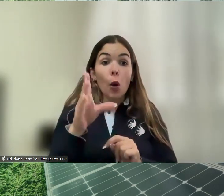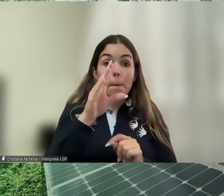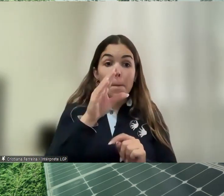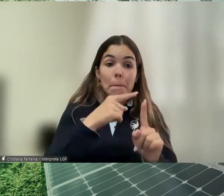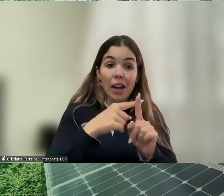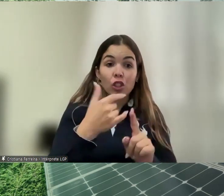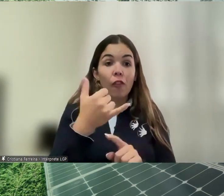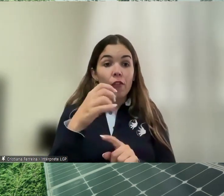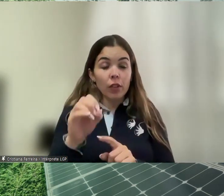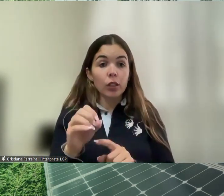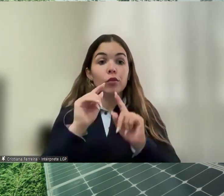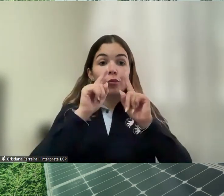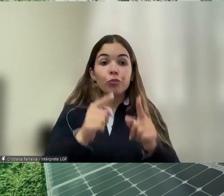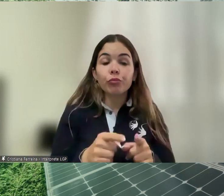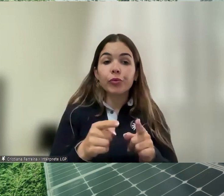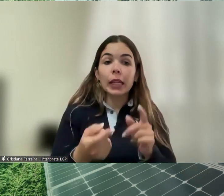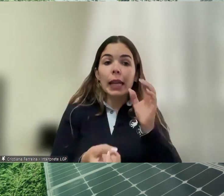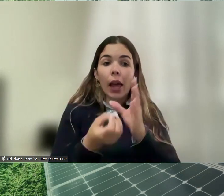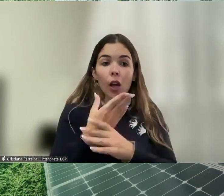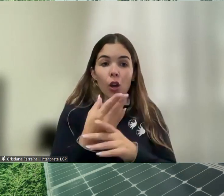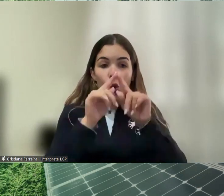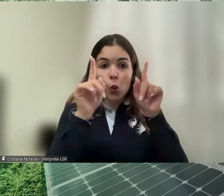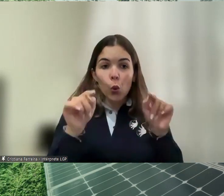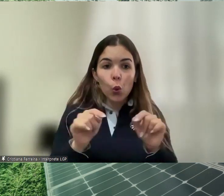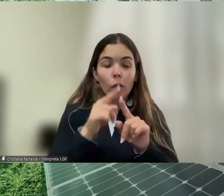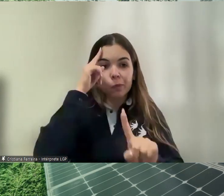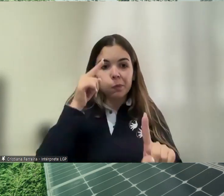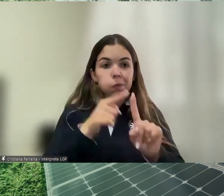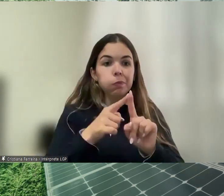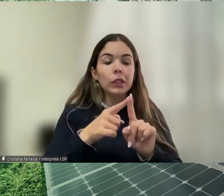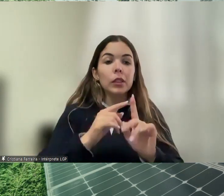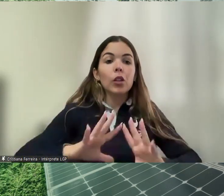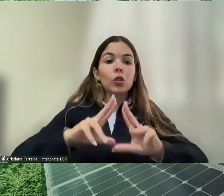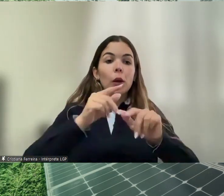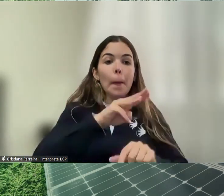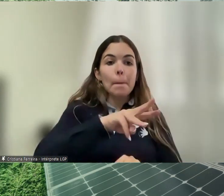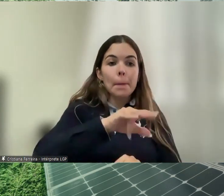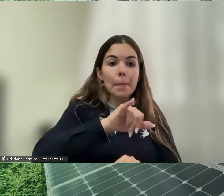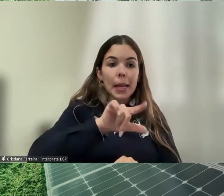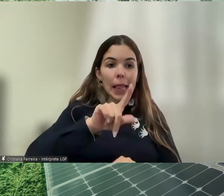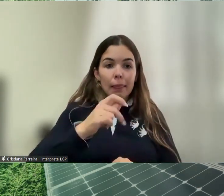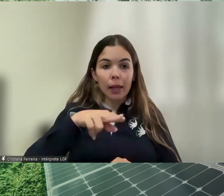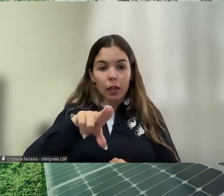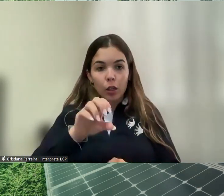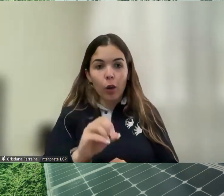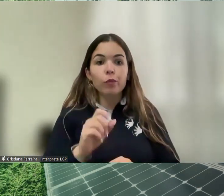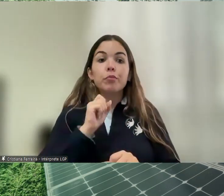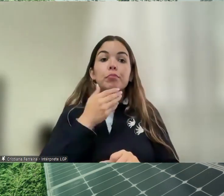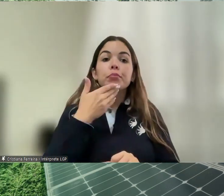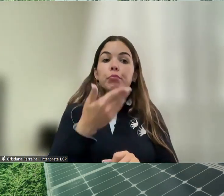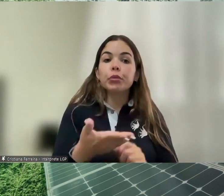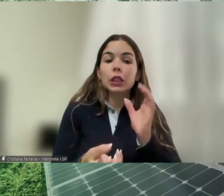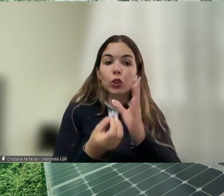foi começado a desenhar-se o quadro que sucederia aos Objetivos de Desenvolvimento do Milénio, pediu-se explicitamente a criação